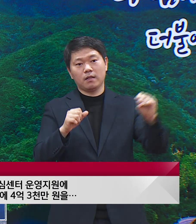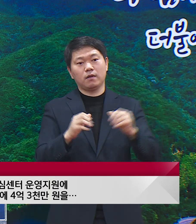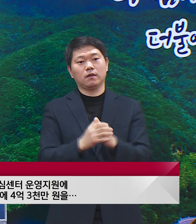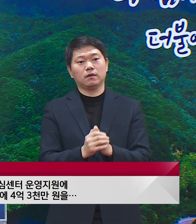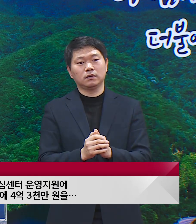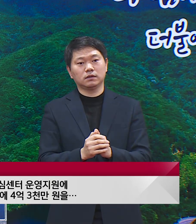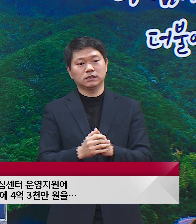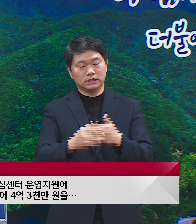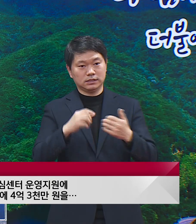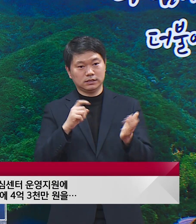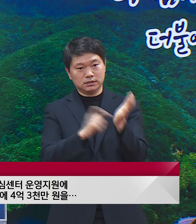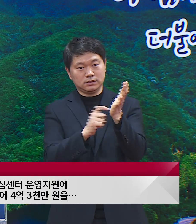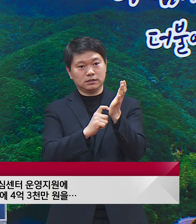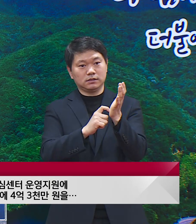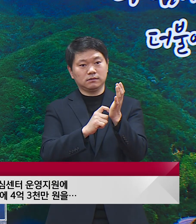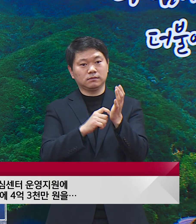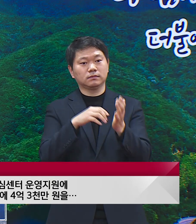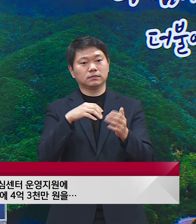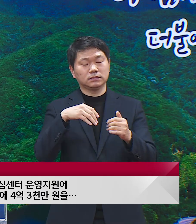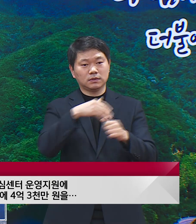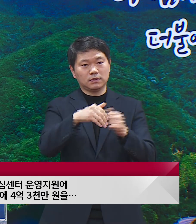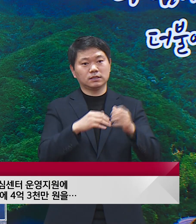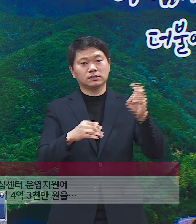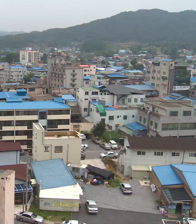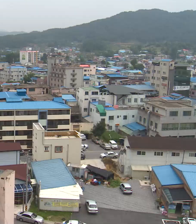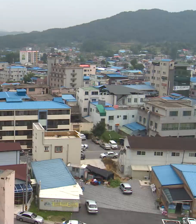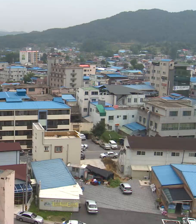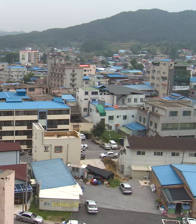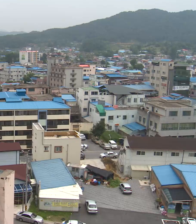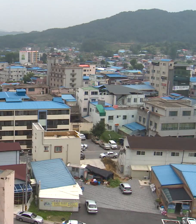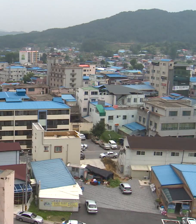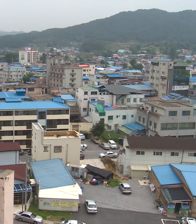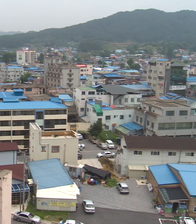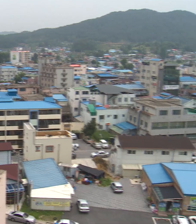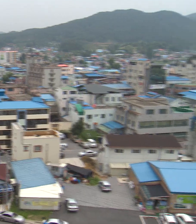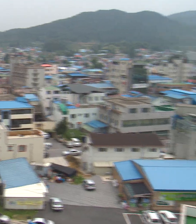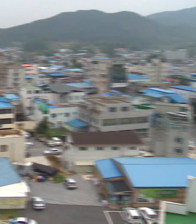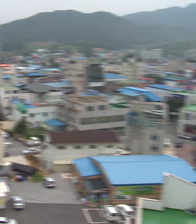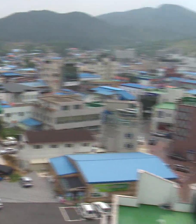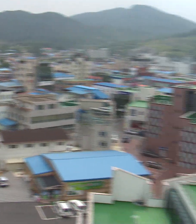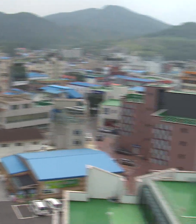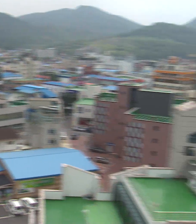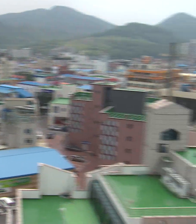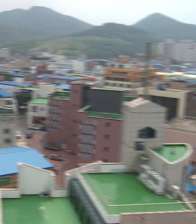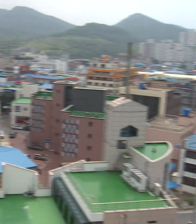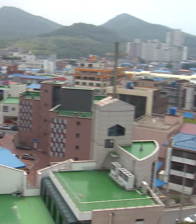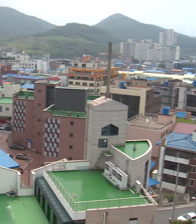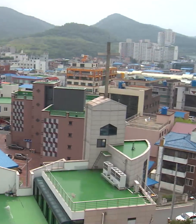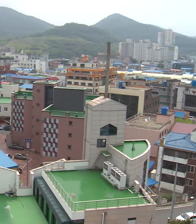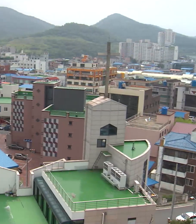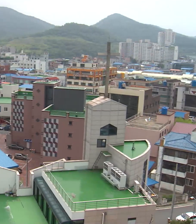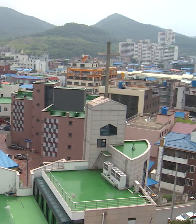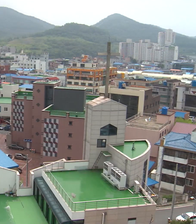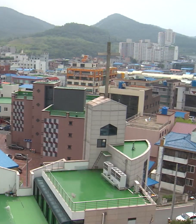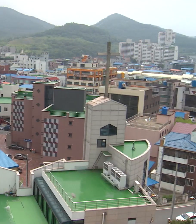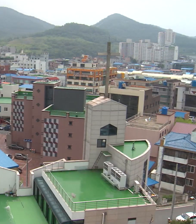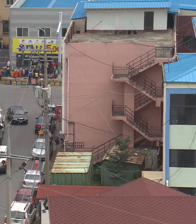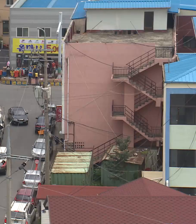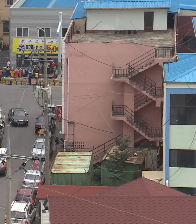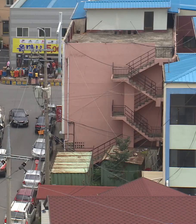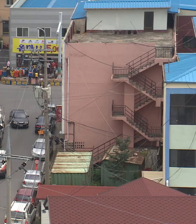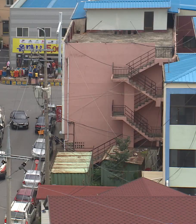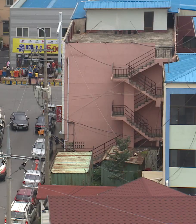응급의료기관 육성에 4억 3천만 원. 지속적인 인구 감소와 생활인프라 부족 등 현재